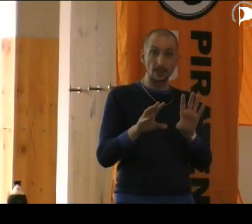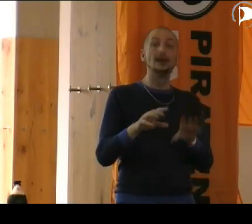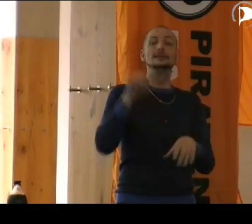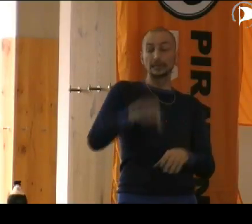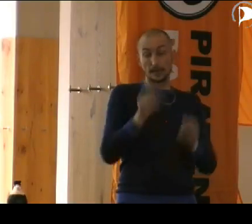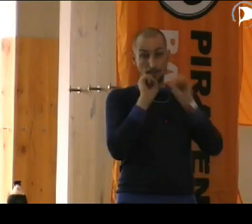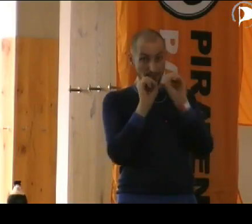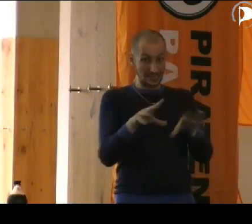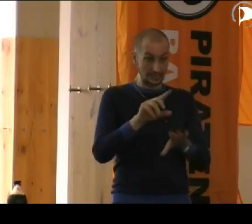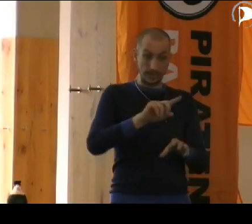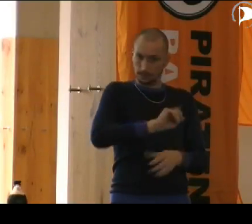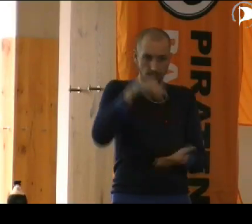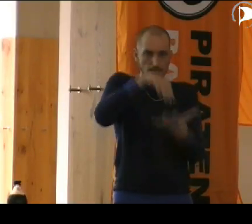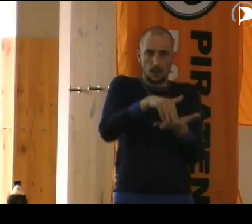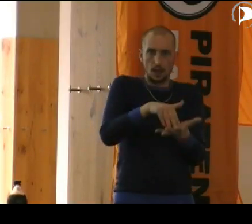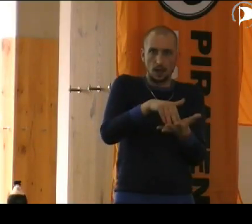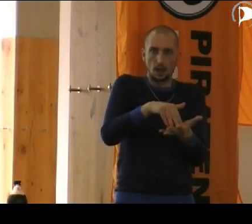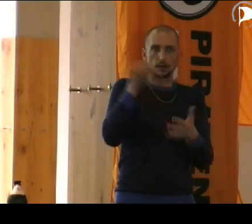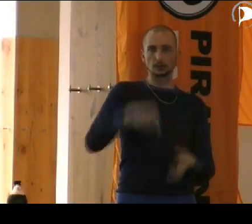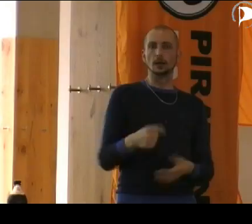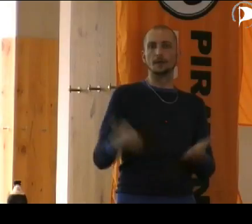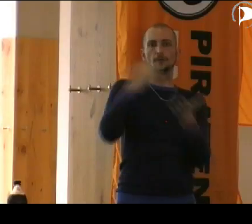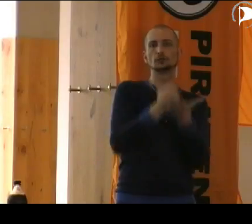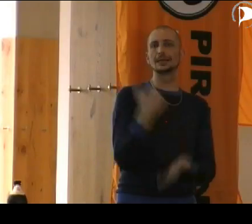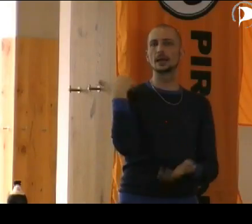berichte die nicht vor und wir haben hier ein vollständig